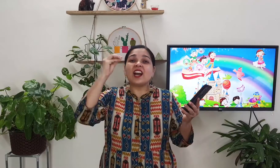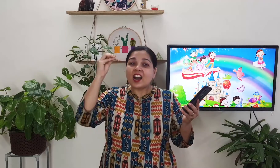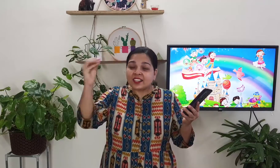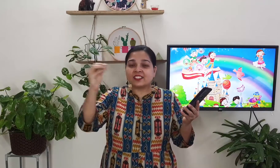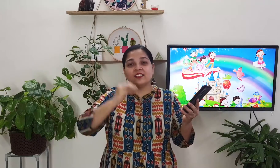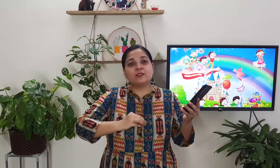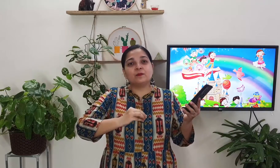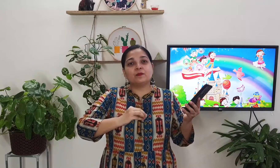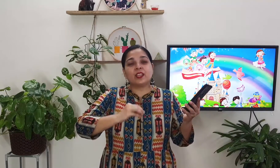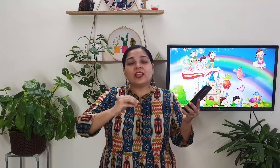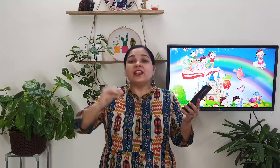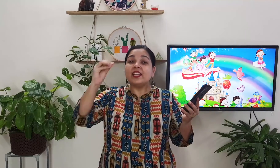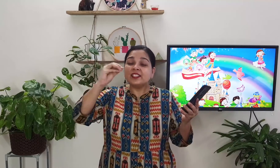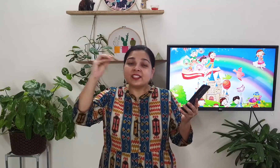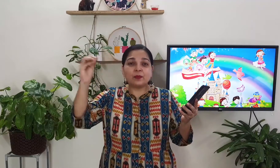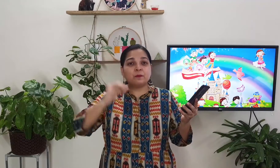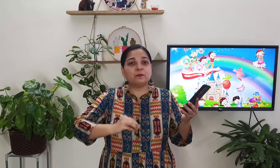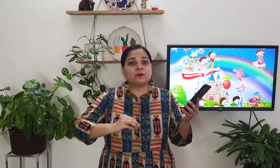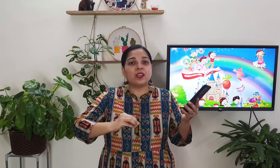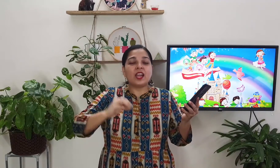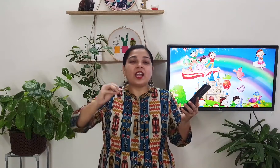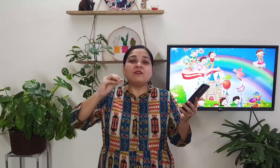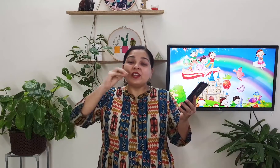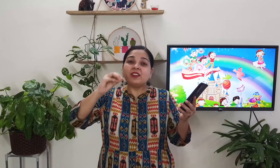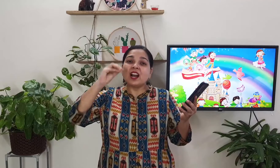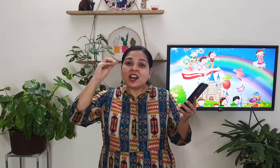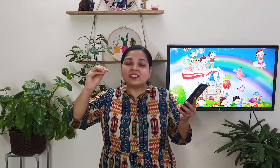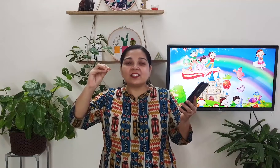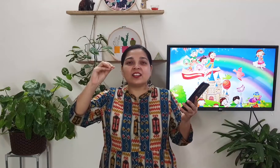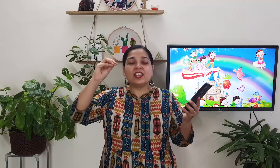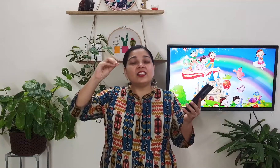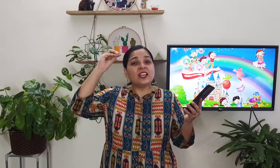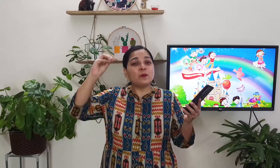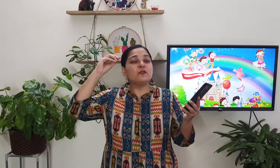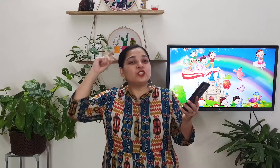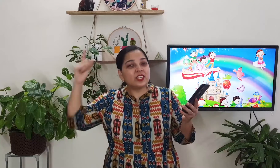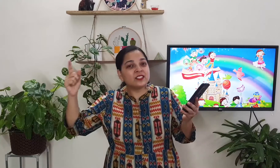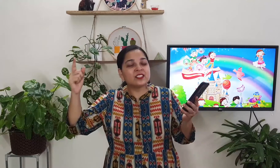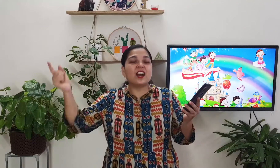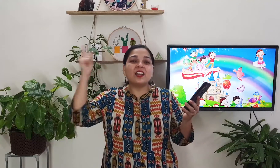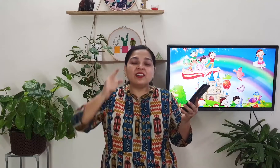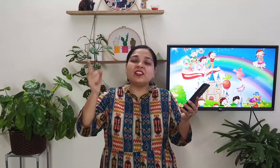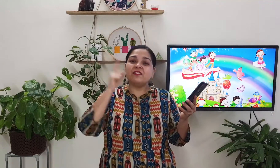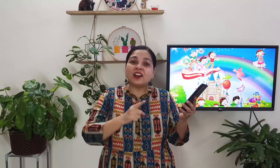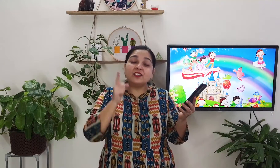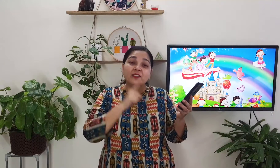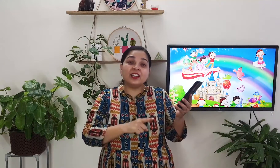கேட்கும் போது நம்முடைய பரலோக அப்பா கட்டாயமாக கொடுப்பார். பலமுறை மக்கள் சொல்வதை